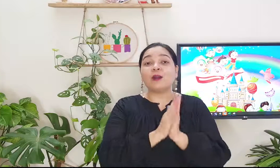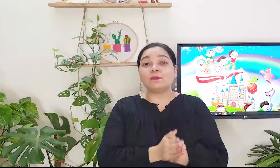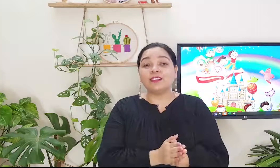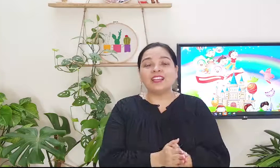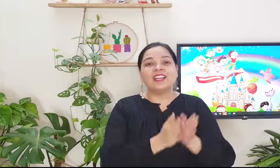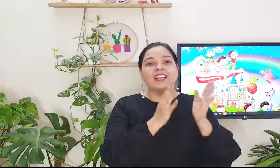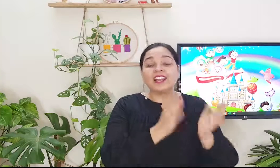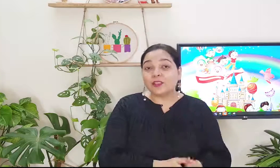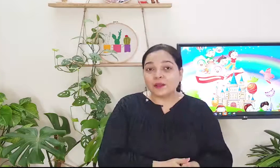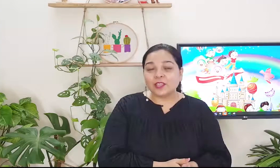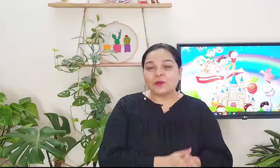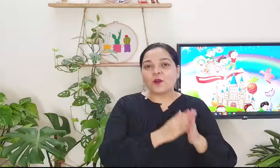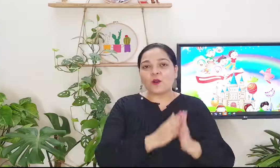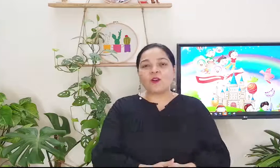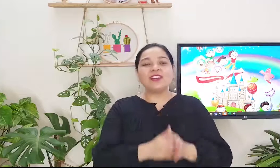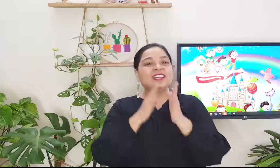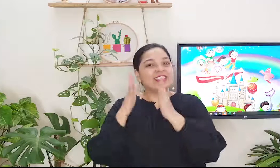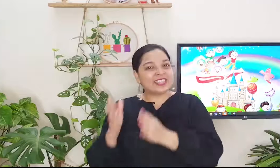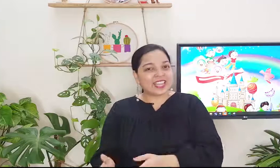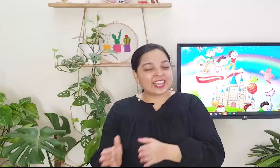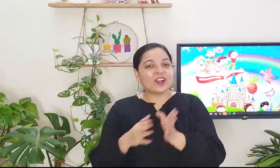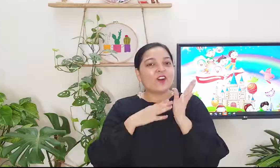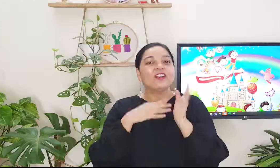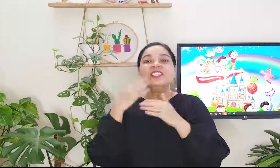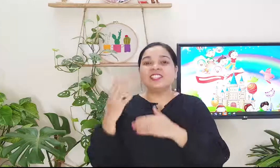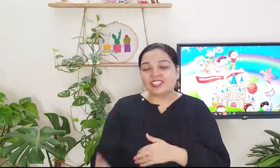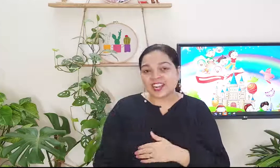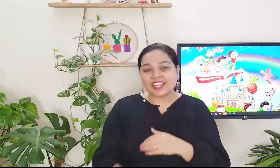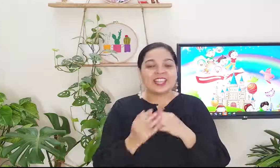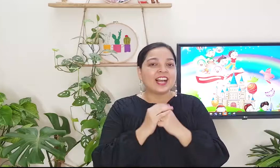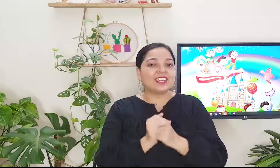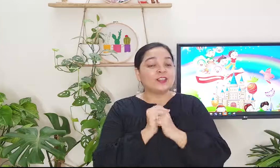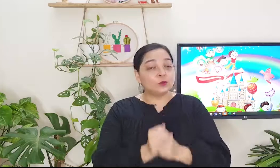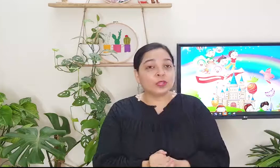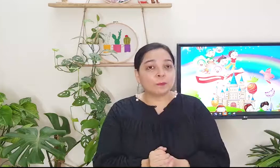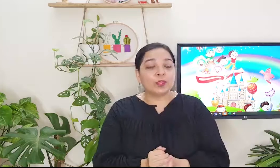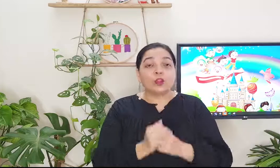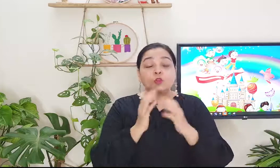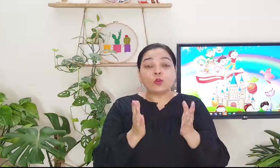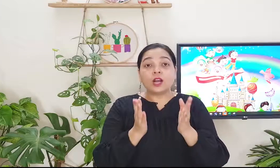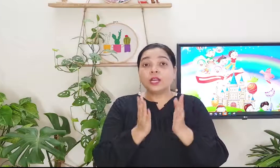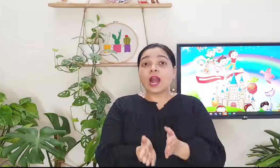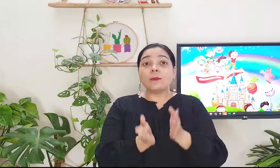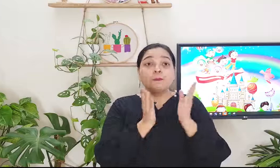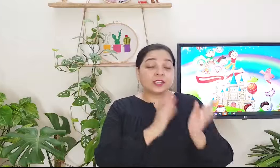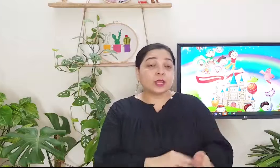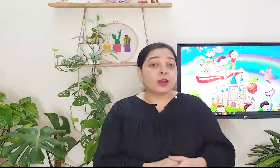গল্প ওখানে শেষ হয়নি, আরও শুনবো আর জানবো, হালেলুইয়া। তো যারা আগের